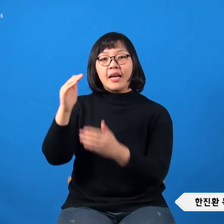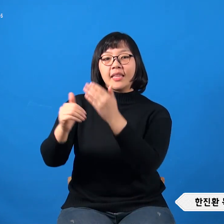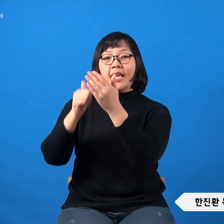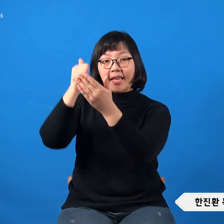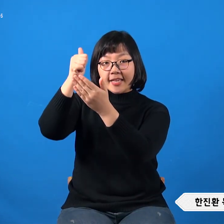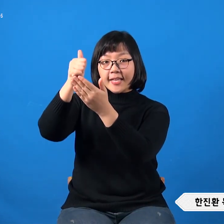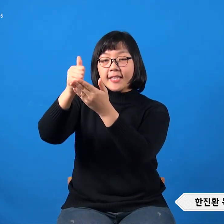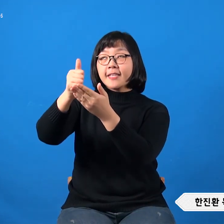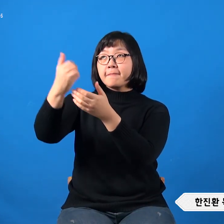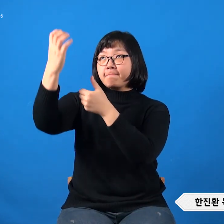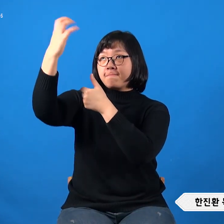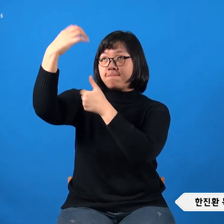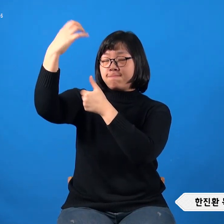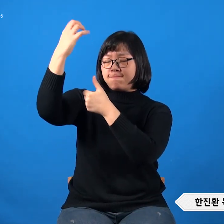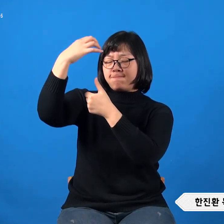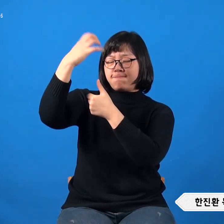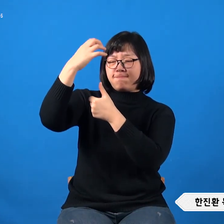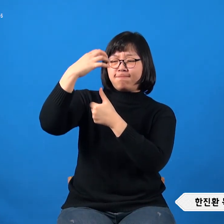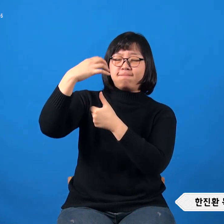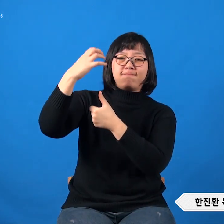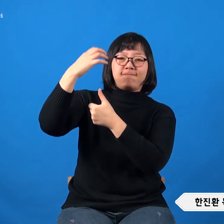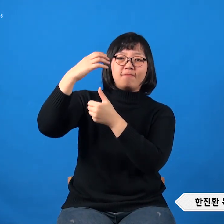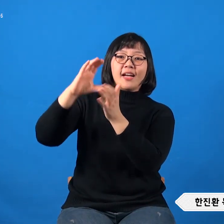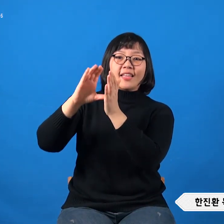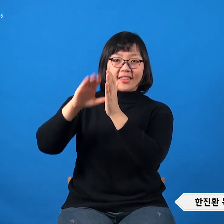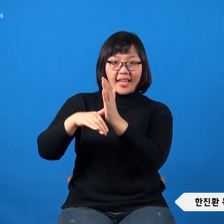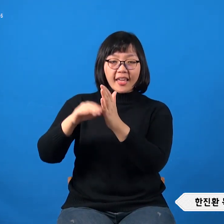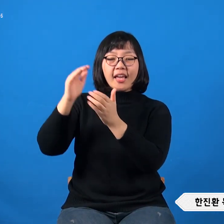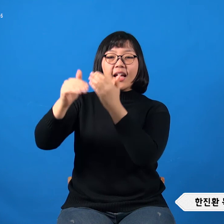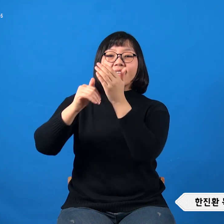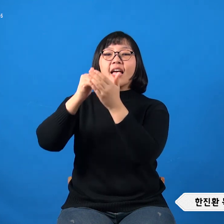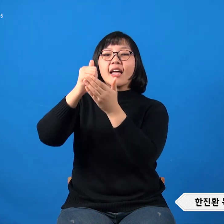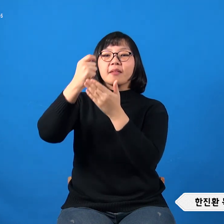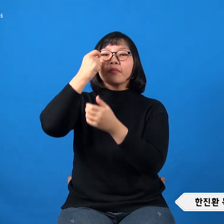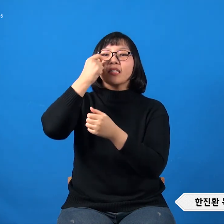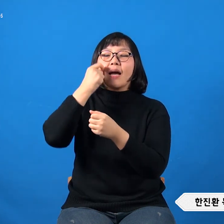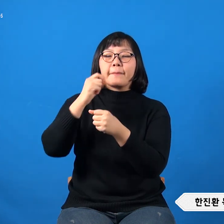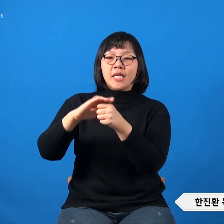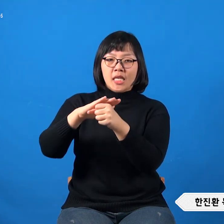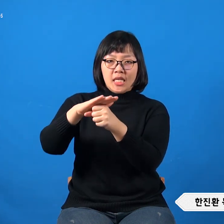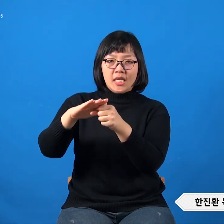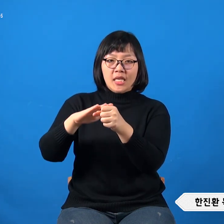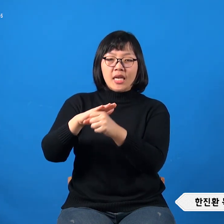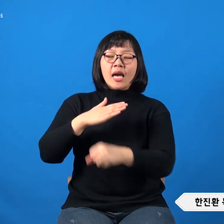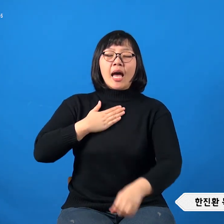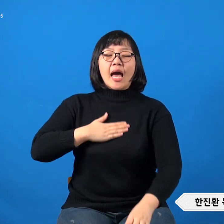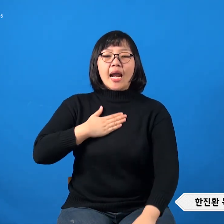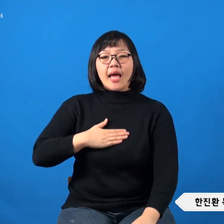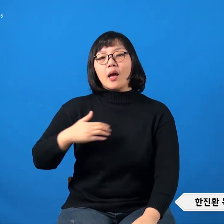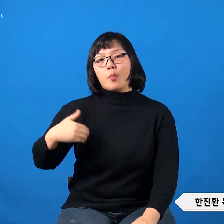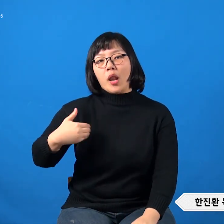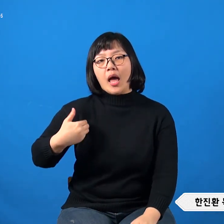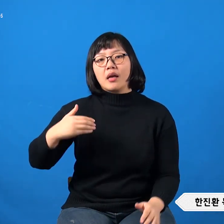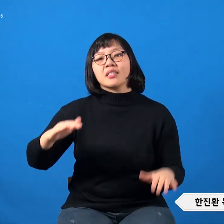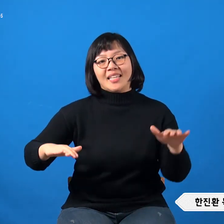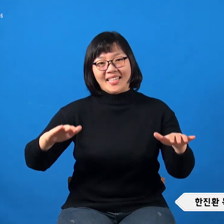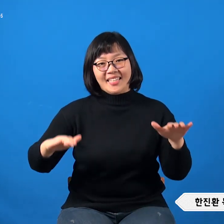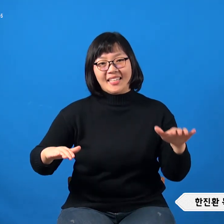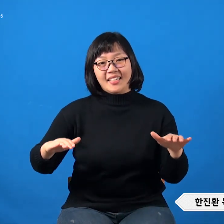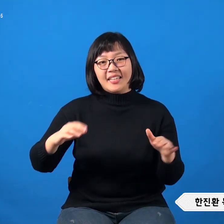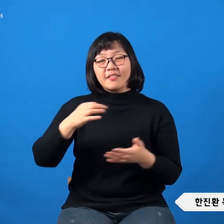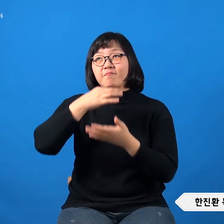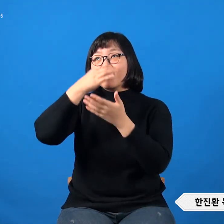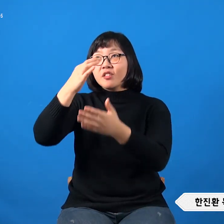하나님의 채찍을 맞으면서 그 속에서 하나님의 자비의 음성을 듣느냐 듣지 못하느냐, 그